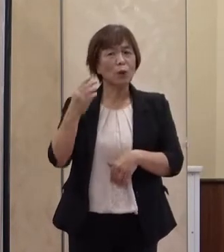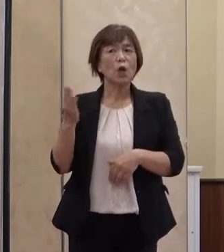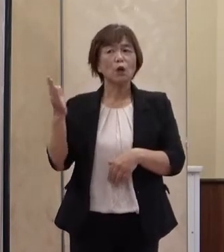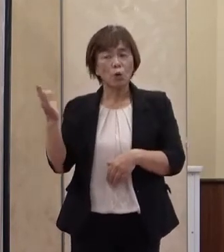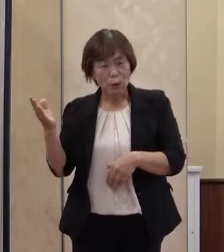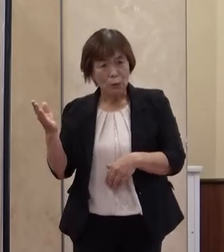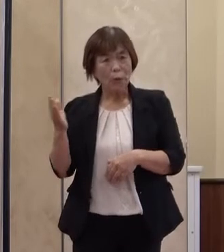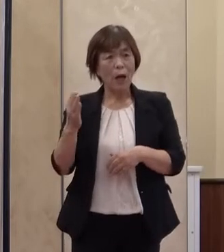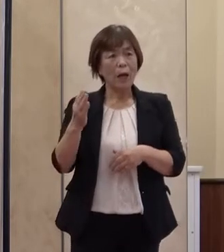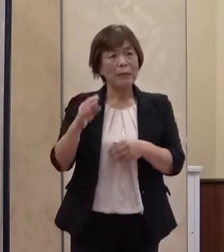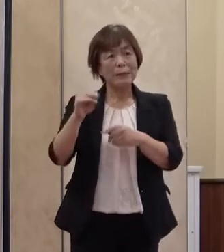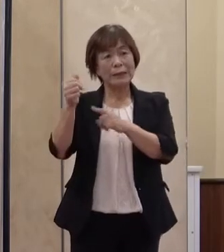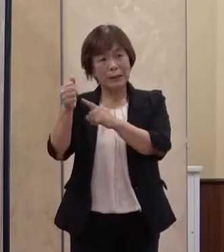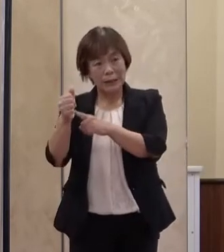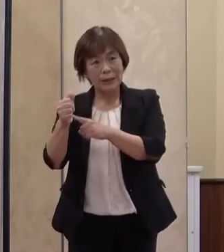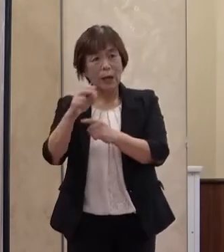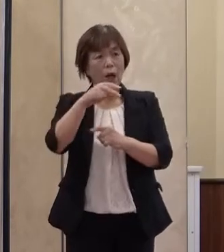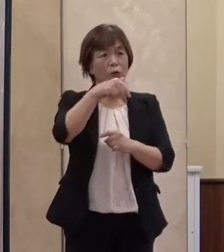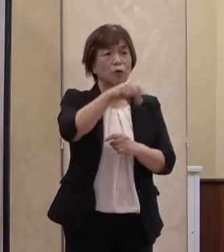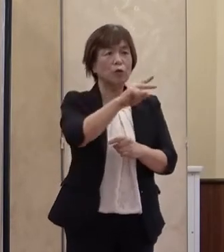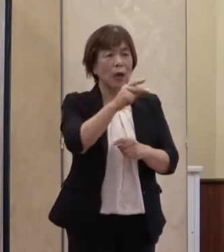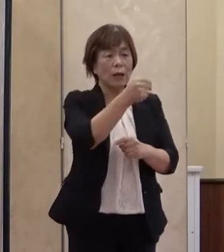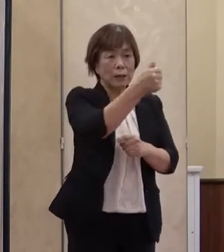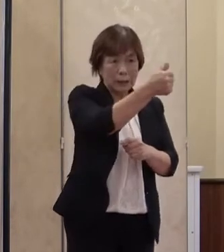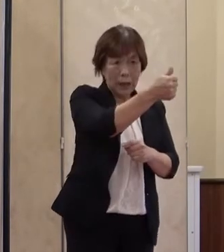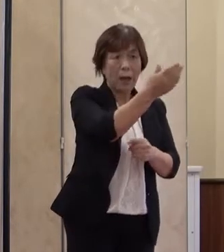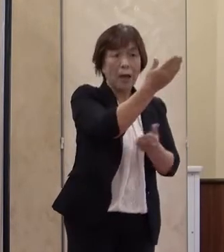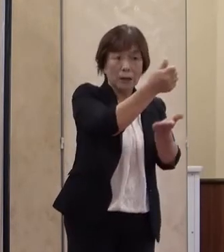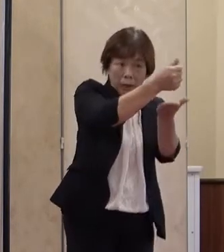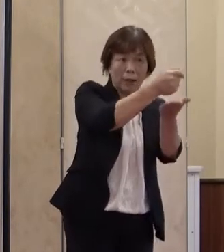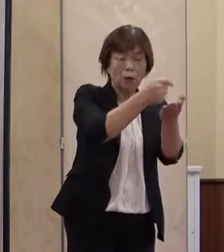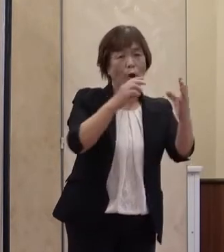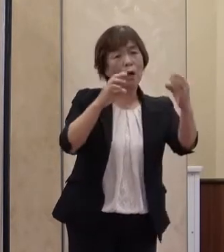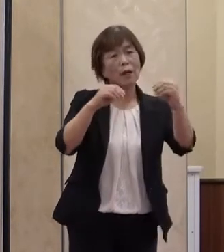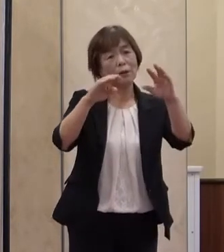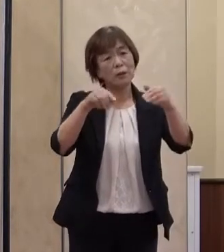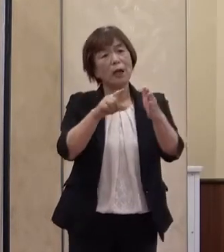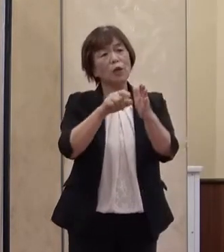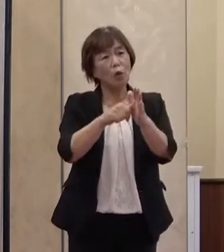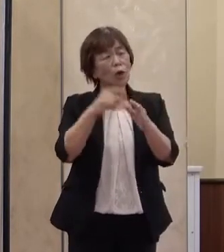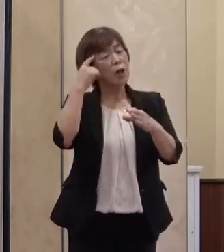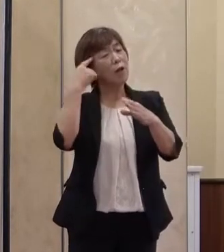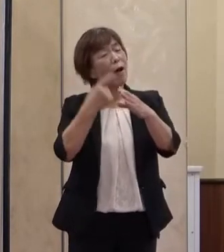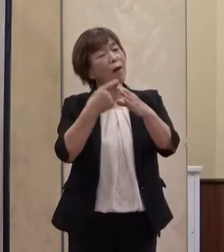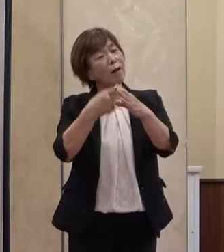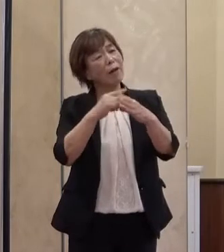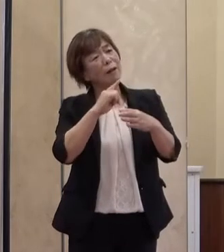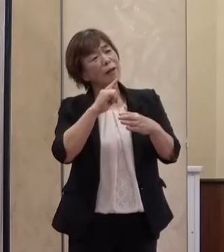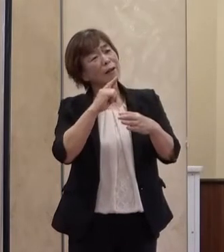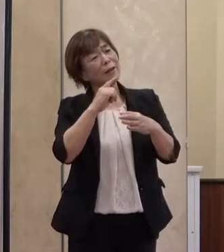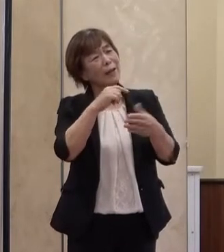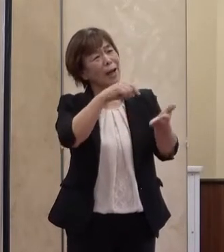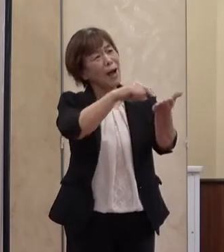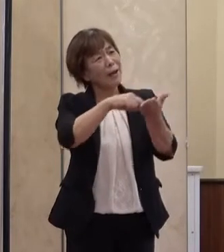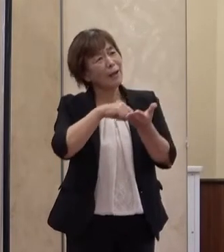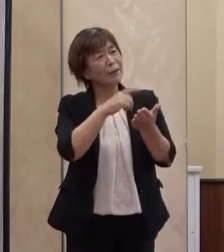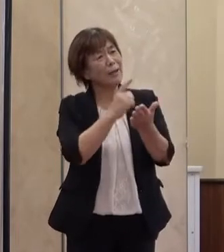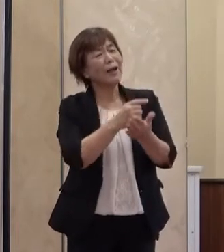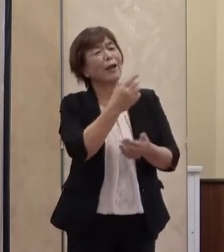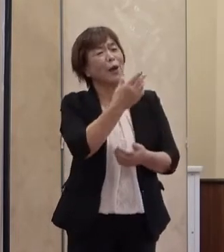に、どんなお話をしてたのか、菅さんがそういう楽観的なことしか言ってなかったのかについてお聞きしたいのが一点